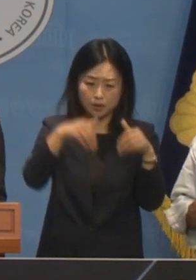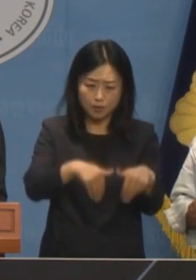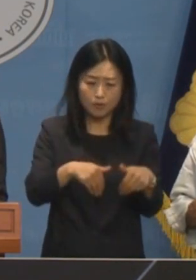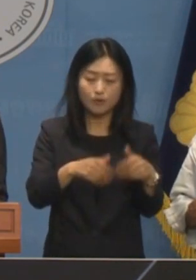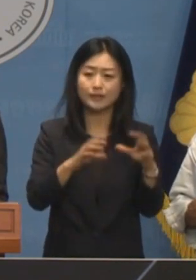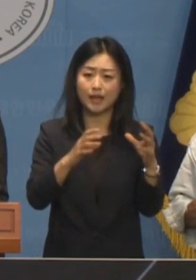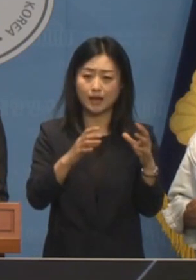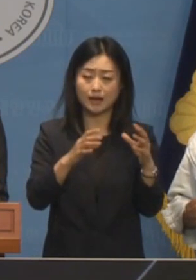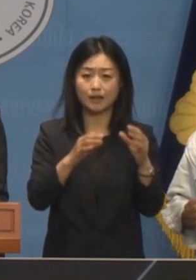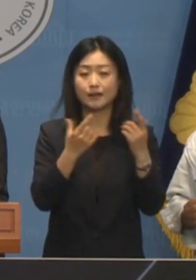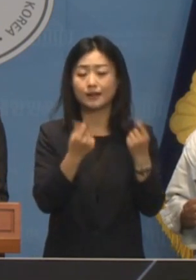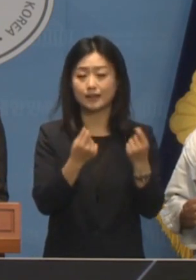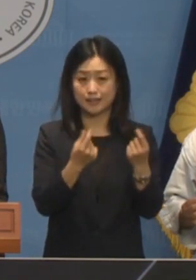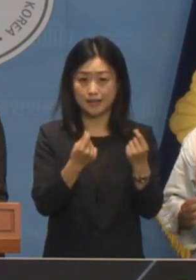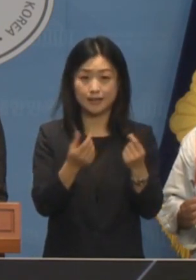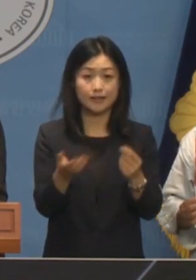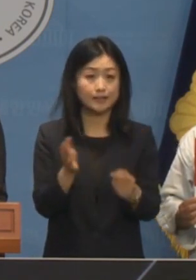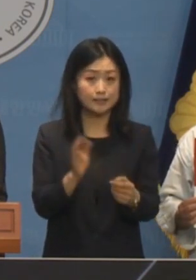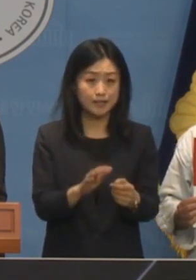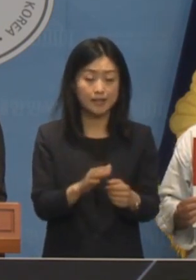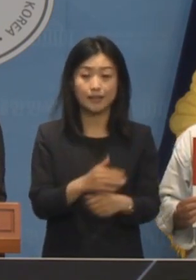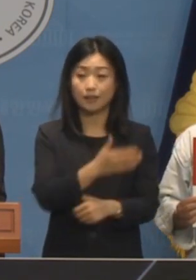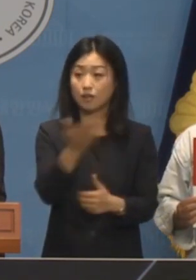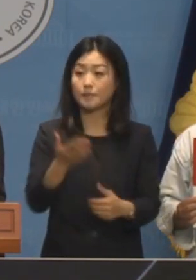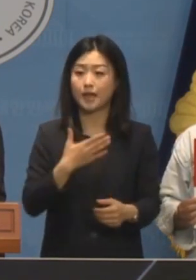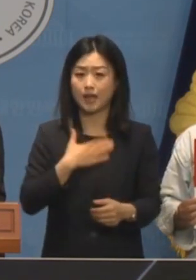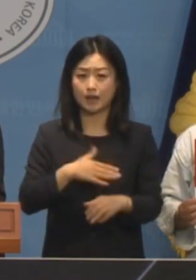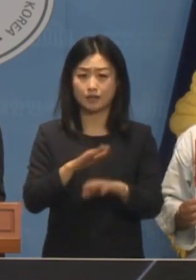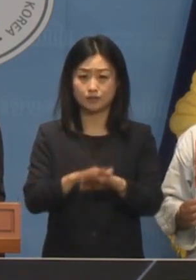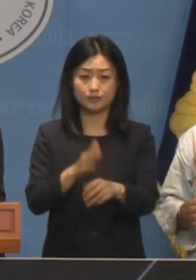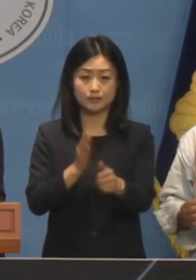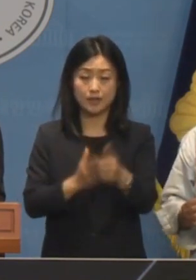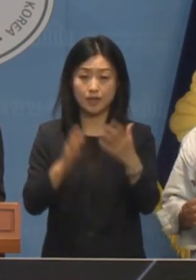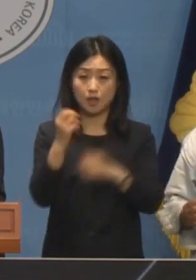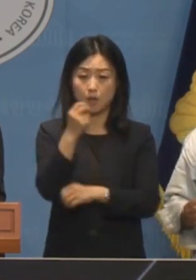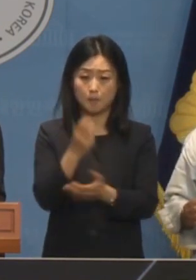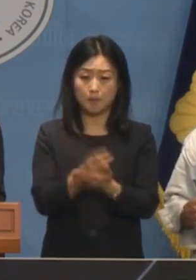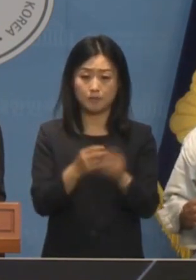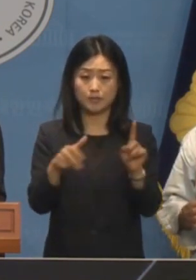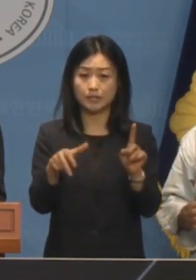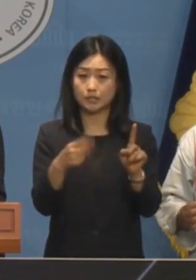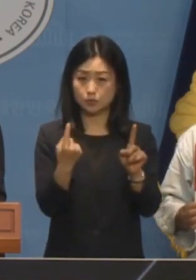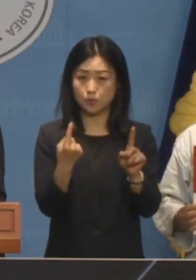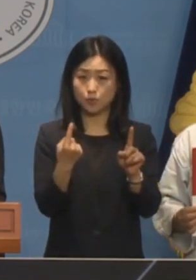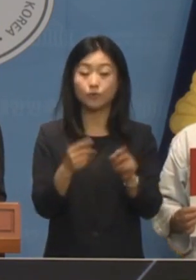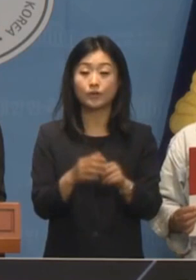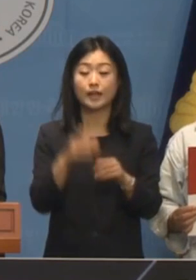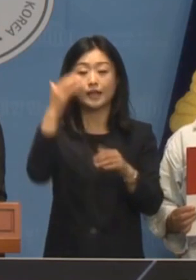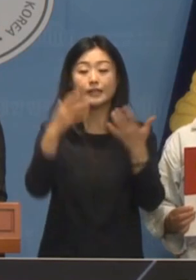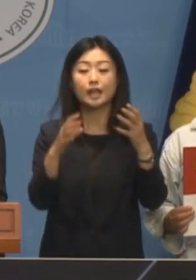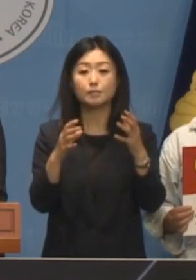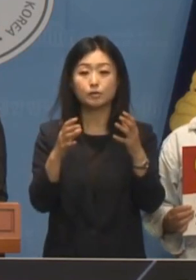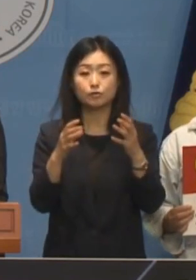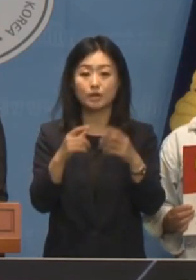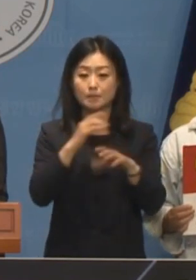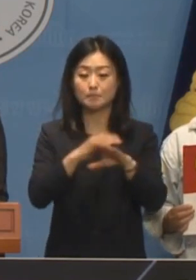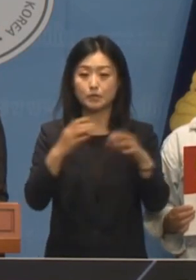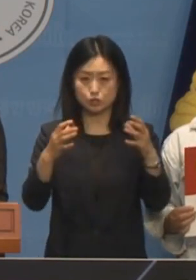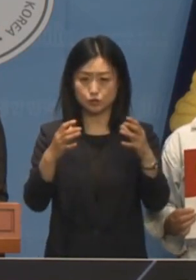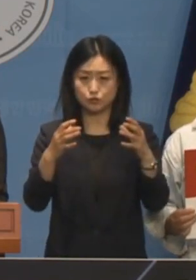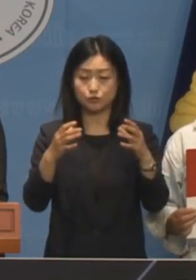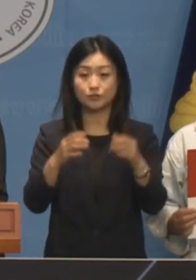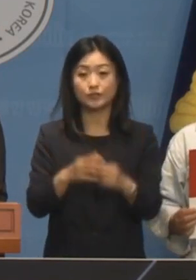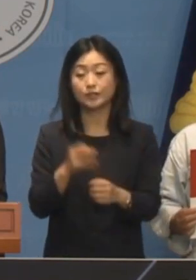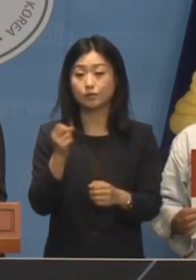비참함을 경험했다. 그러나 분명히 알아야 할 사실은 헌법 제1조에 명문화돼 있듯 대한민국은